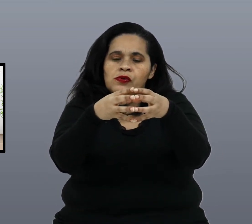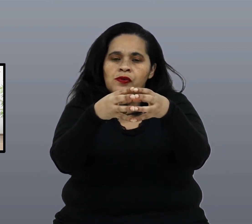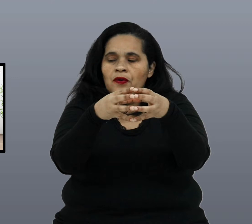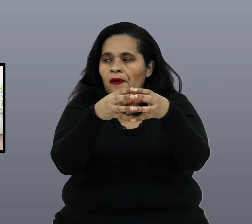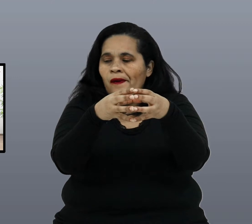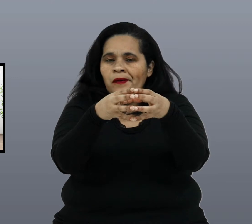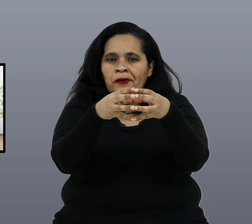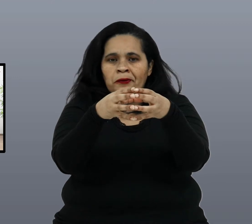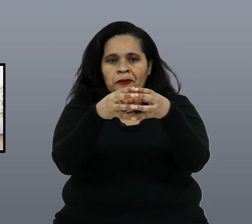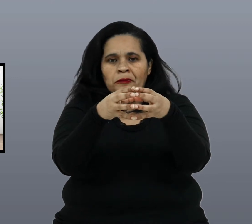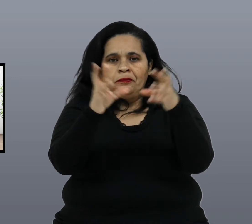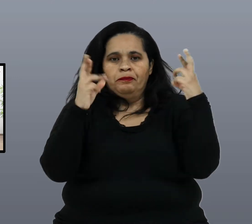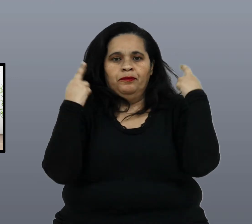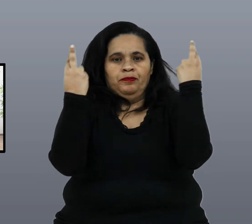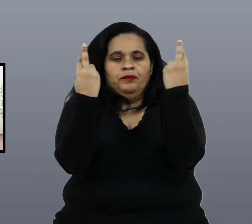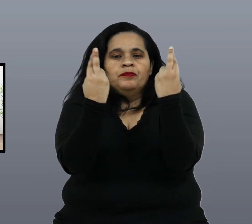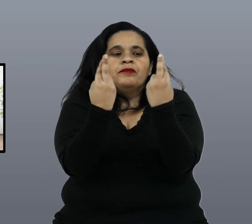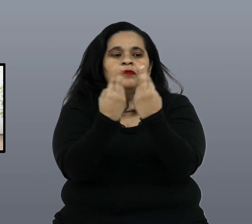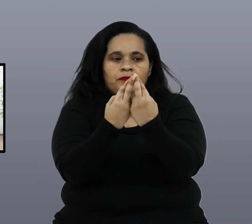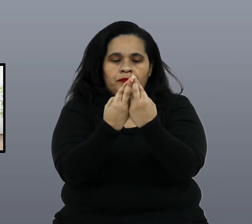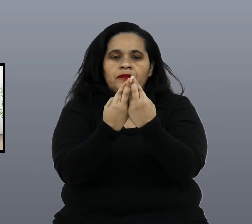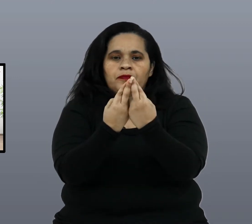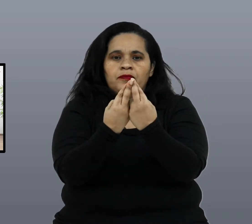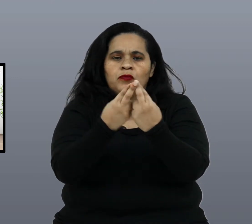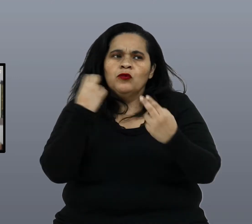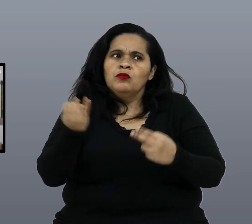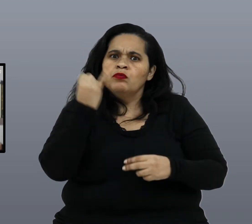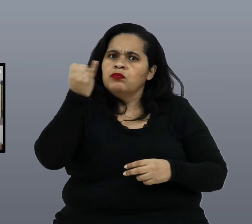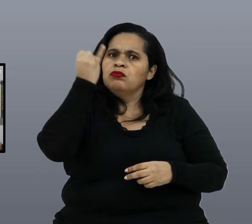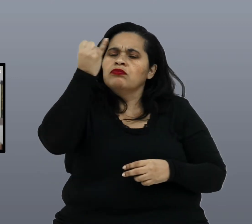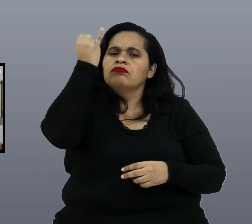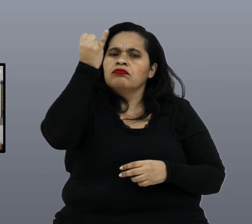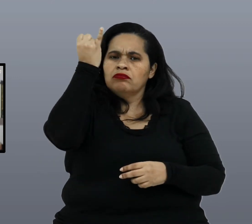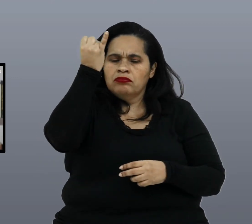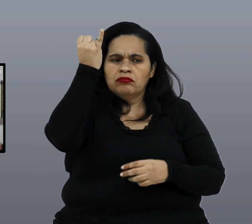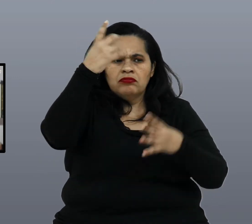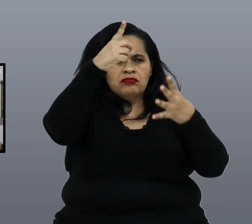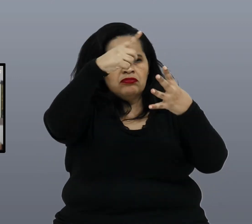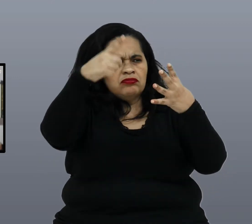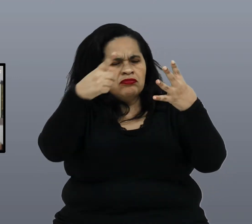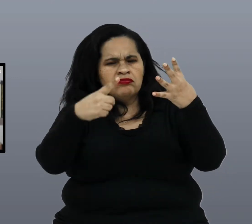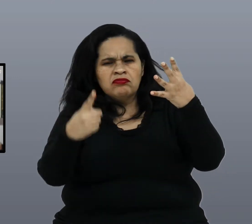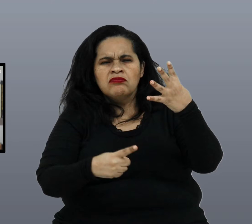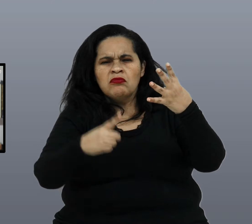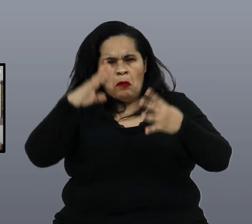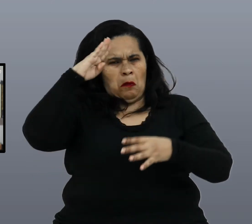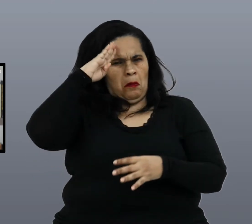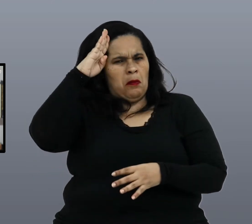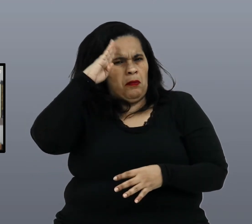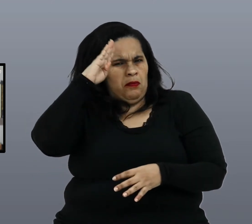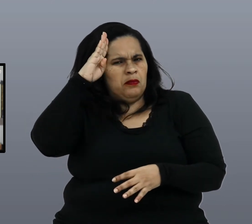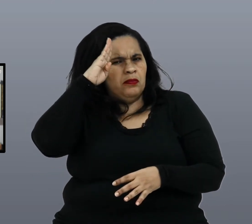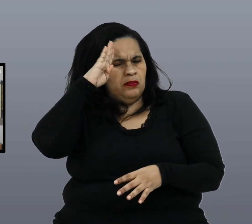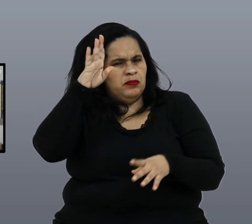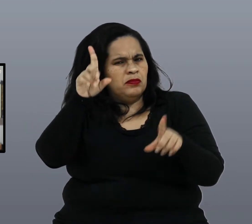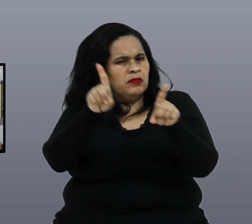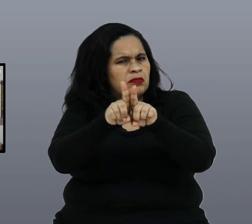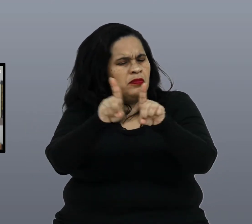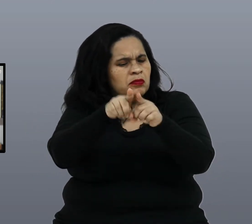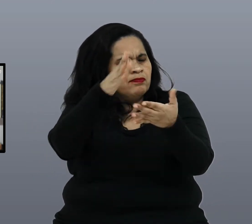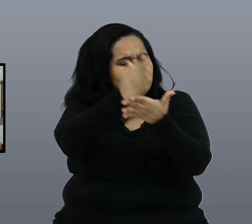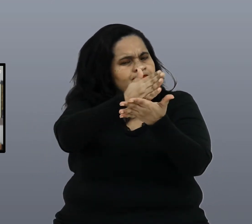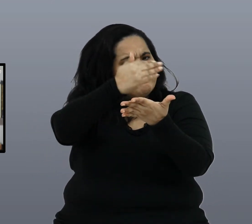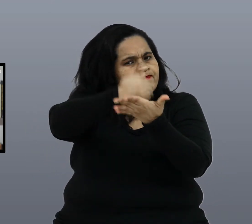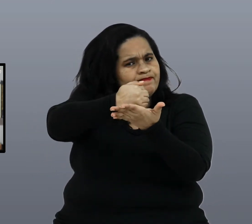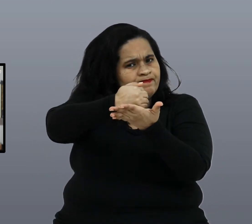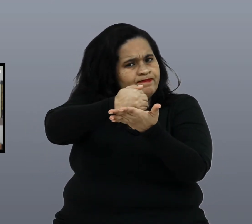ao Império Seleucida, digamos assim. Então é importante desses 4 generais, nos próximos